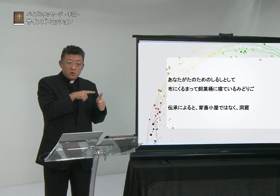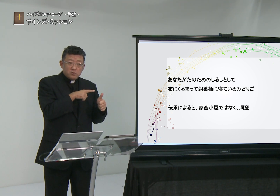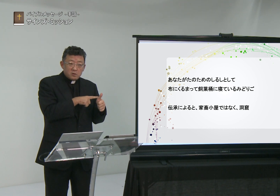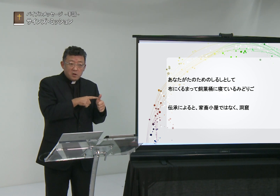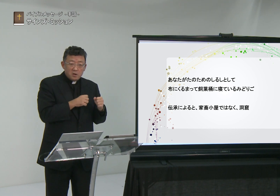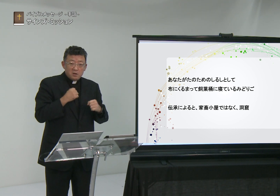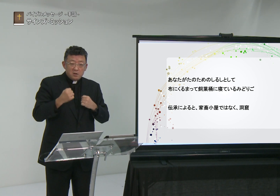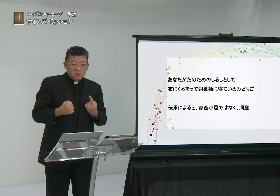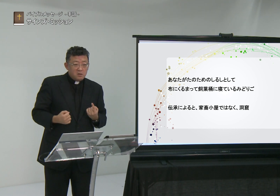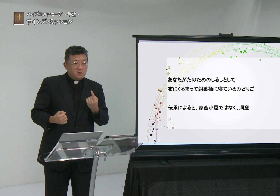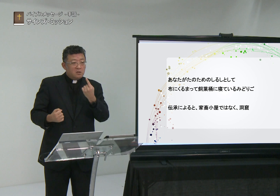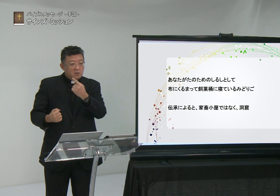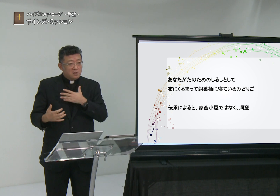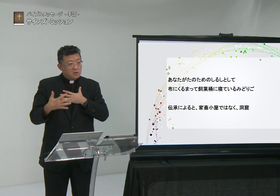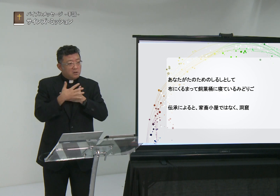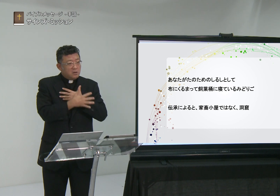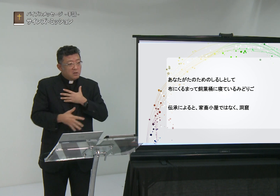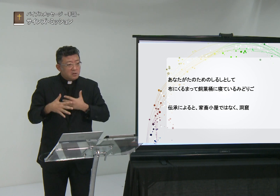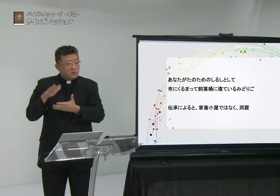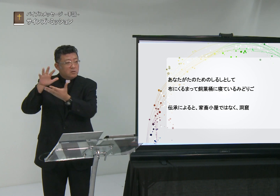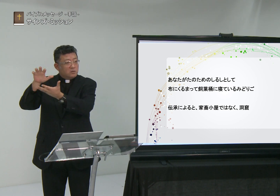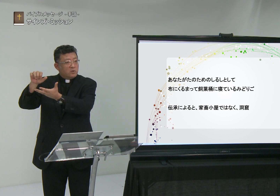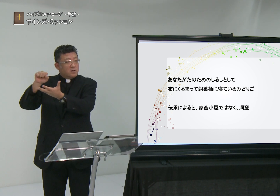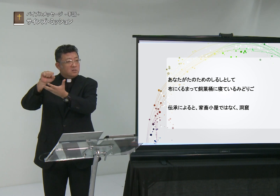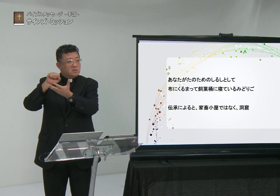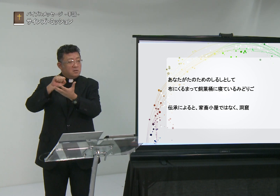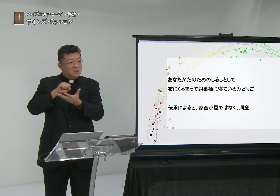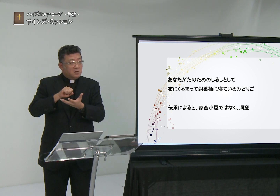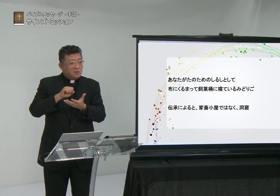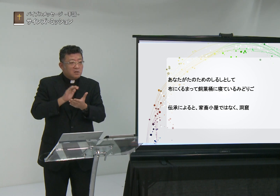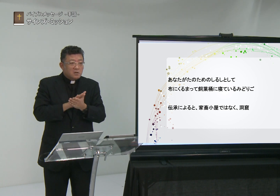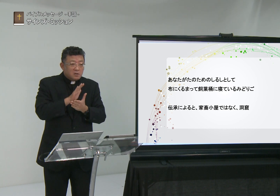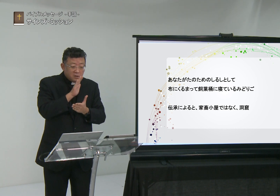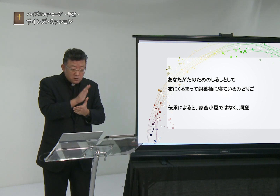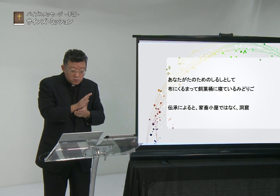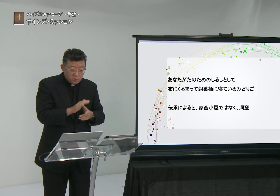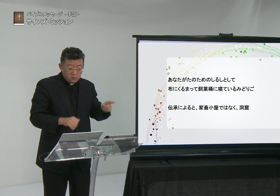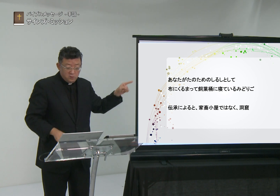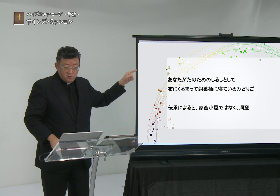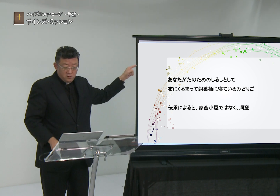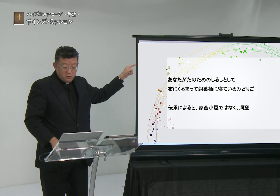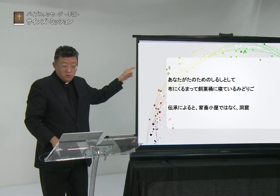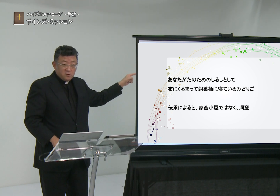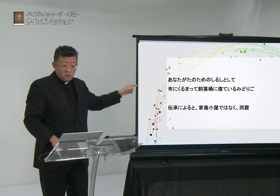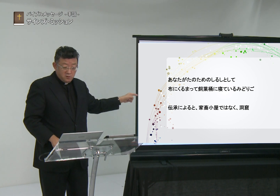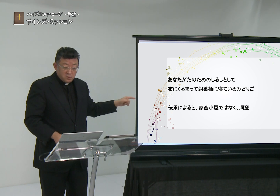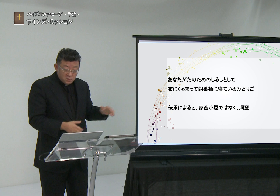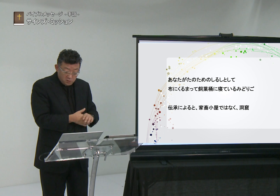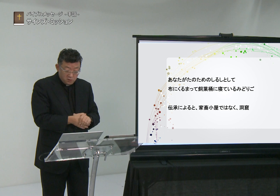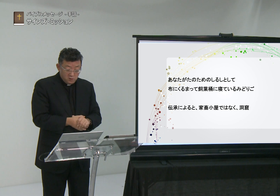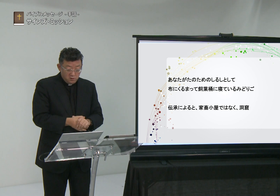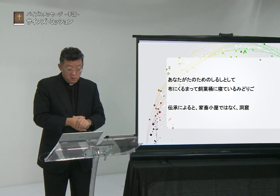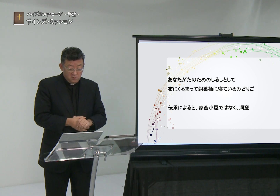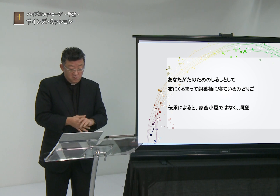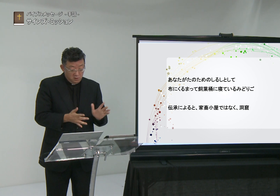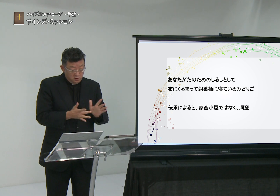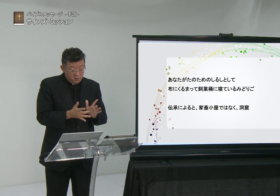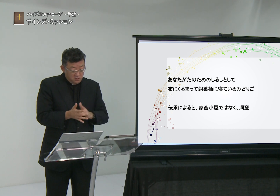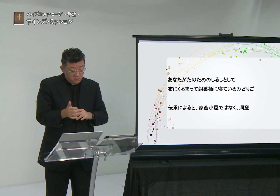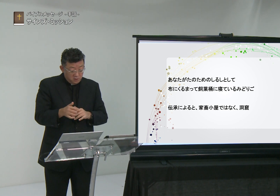議員のヨセフがイエスのからだを降ろした後のことがこのように書かれています